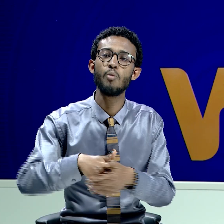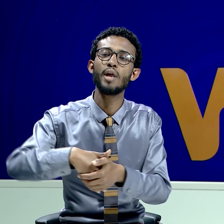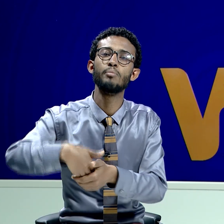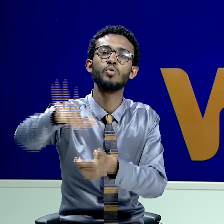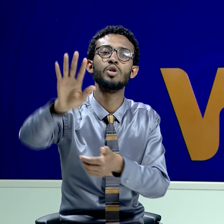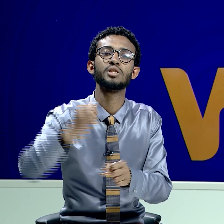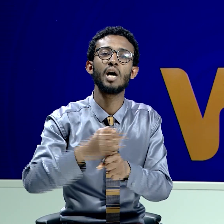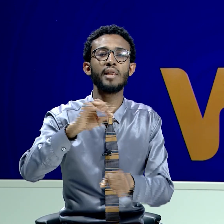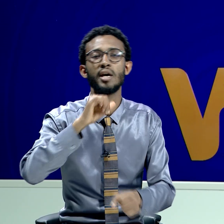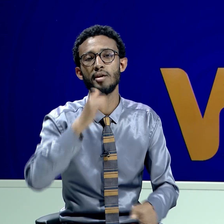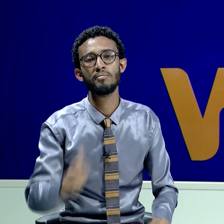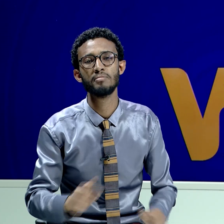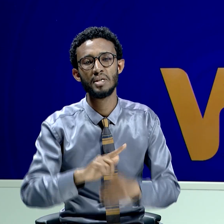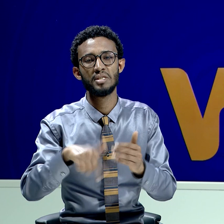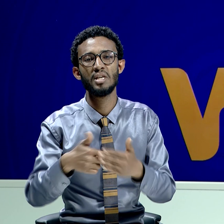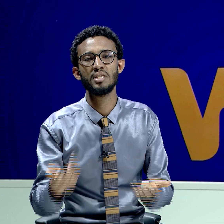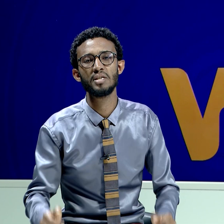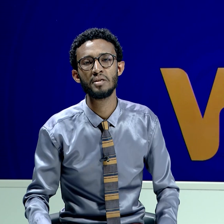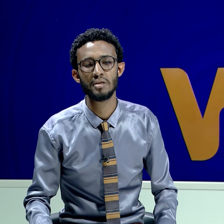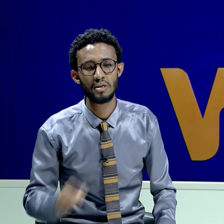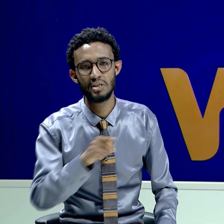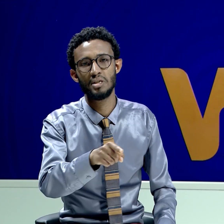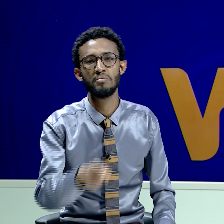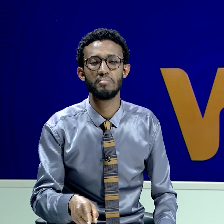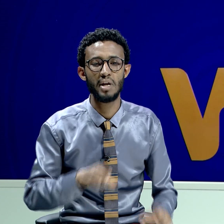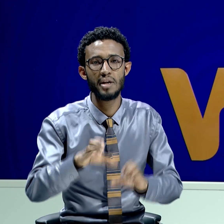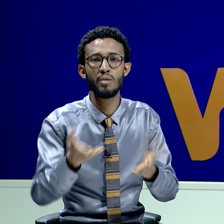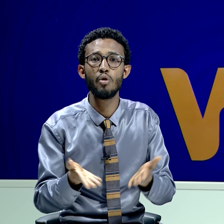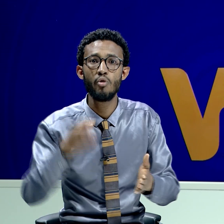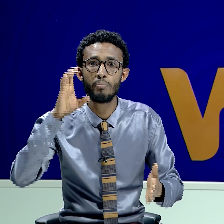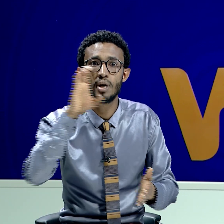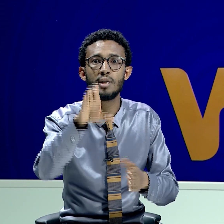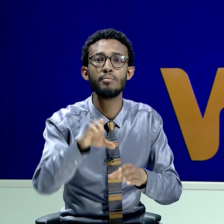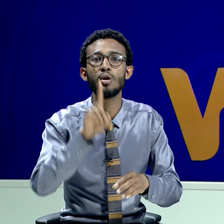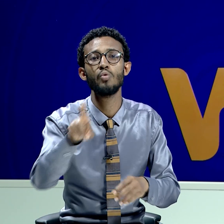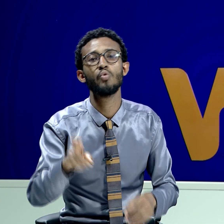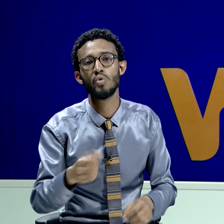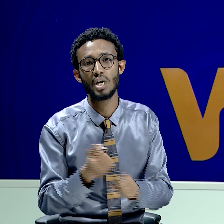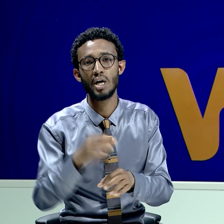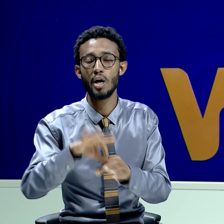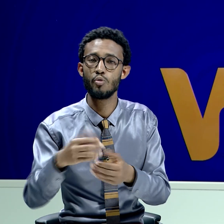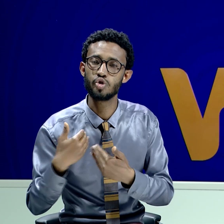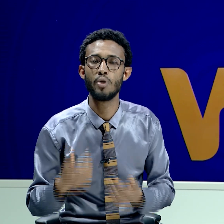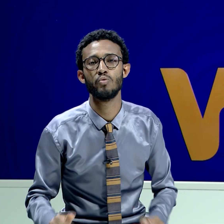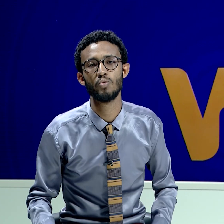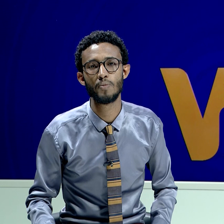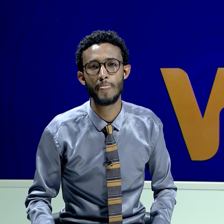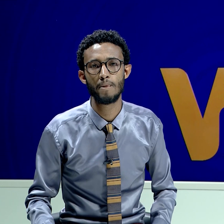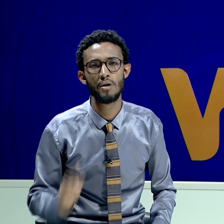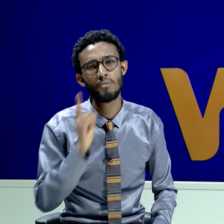ለቦታ ብትወጪ ስራ አታገኝም፣ ስለዚህ እዚህ ዳርክ ብሎ በግድ የሚጠይቁ ስራ ቀጣሪዎችም አሉ።